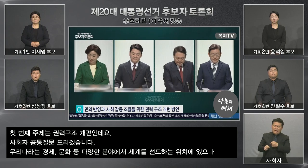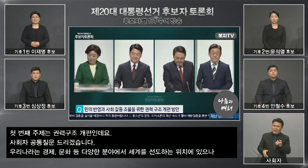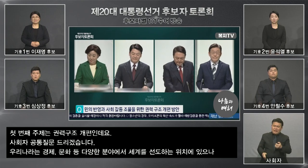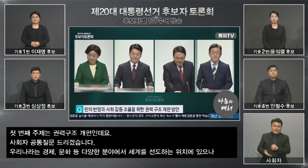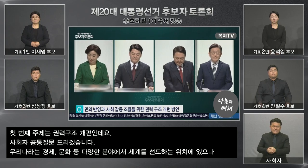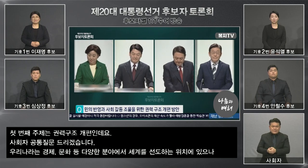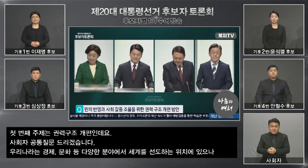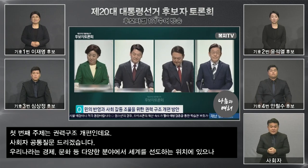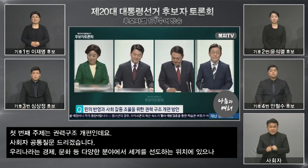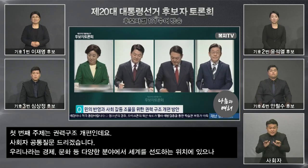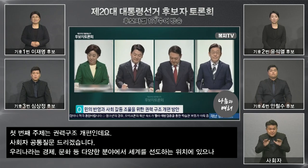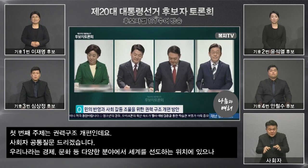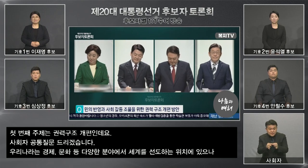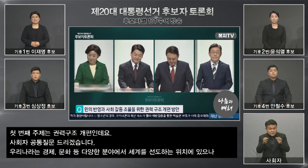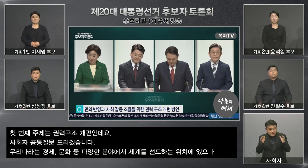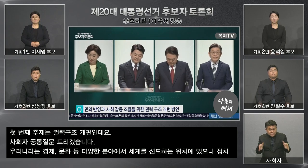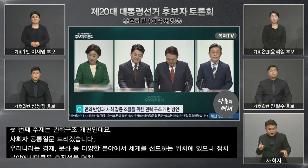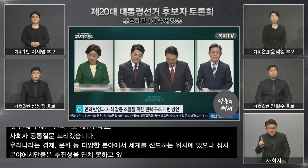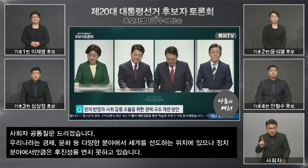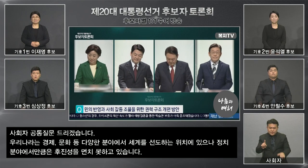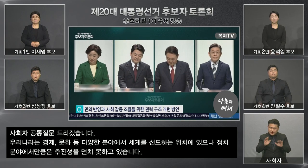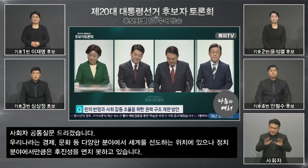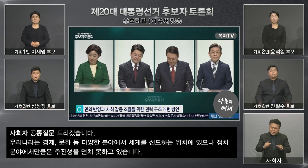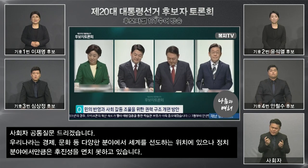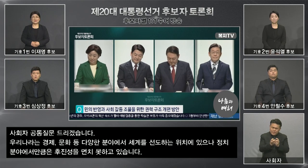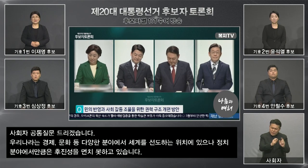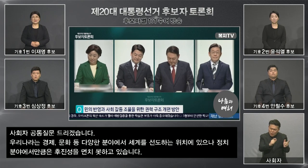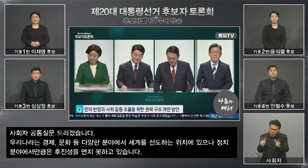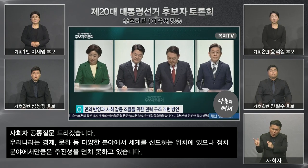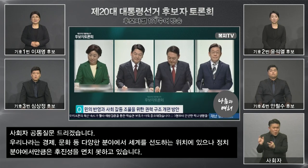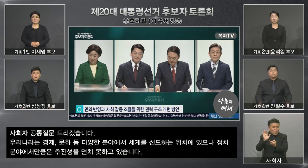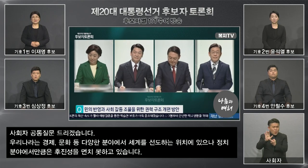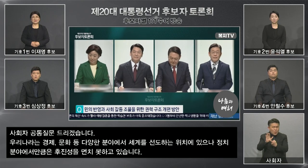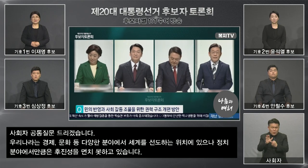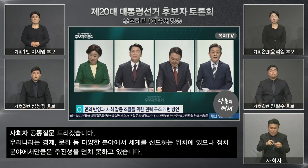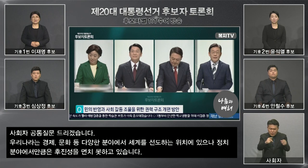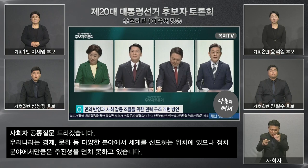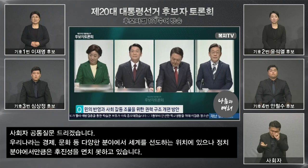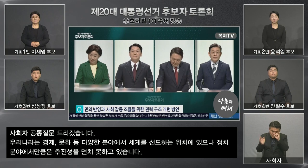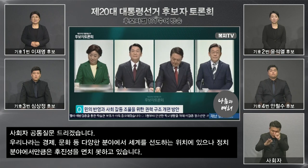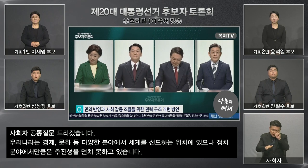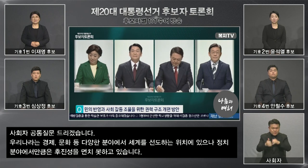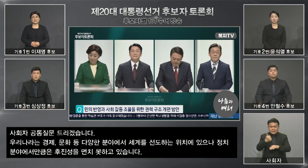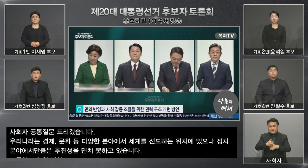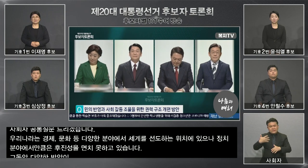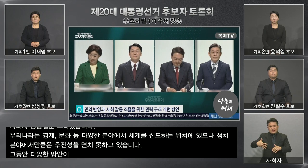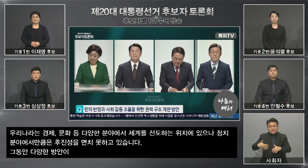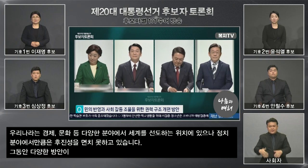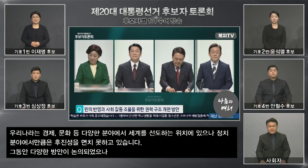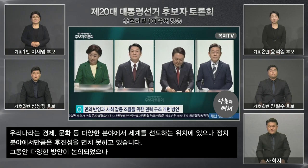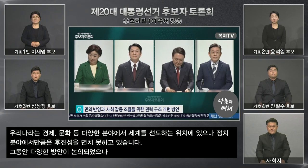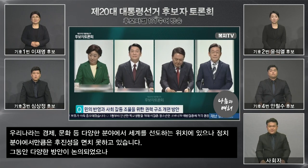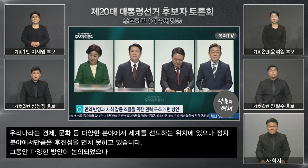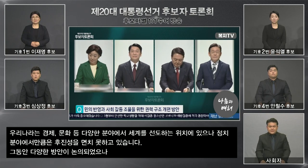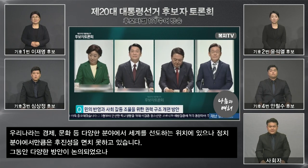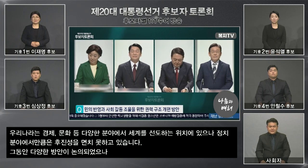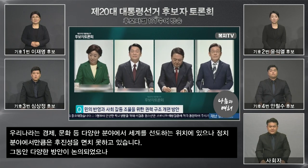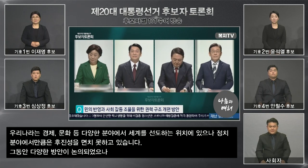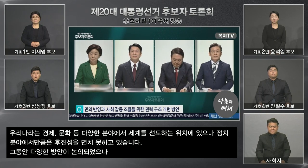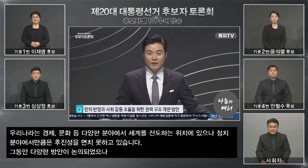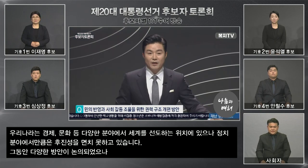있습니다. 그동안 개헌을 비롯한 다양한 방안이 논의되었으나 뚜렷한 결실을 찾지 못하고 있는 것이 현실이죠.